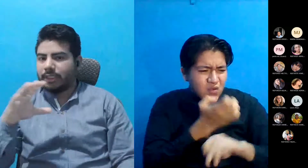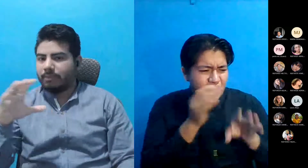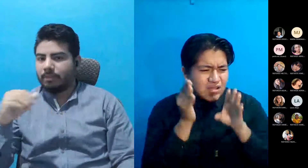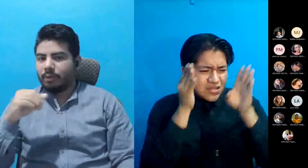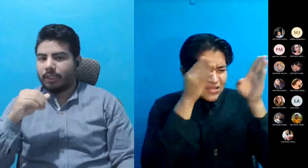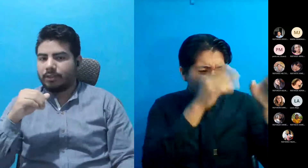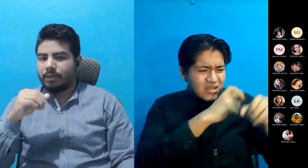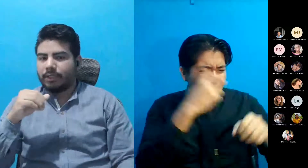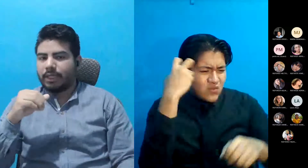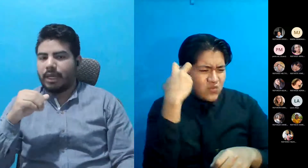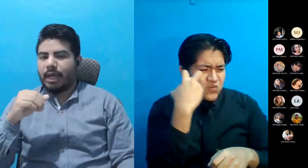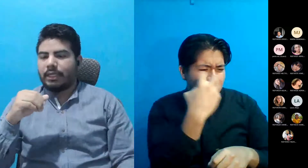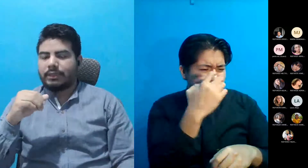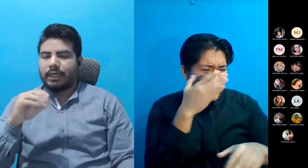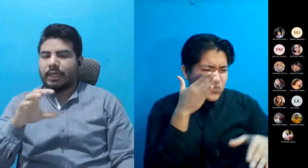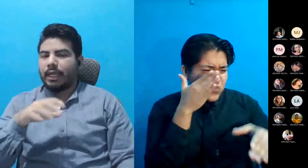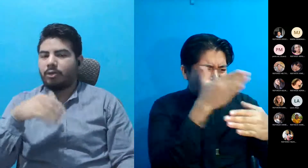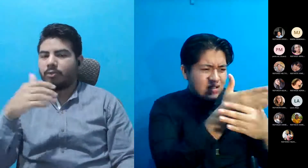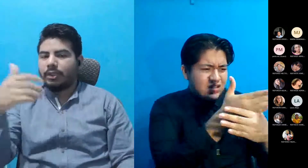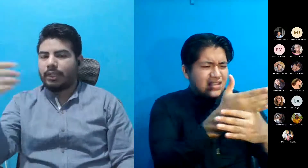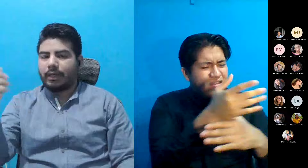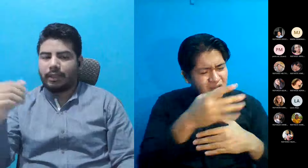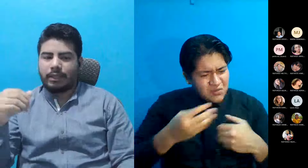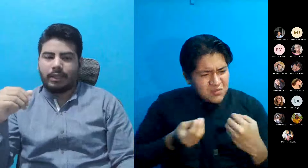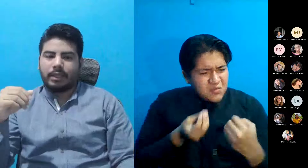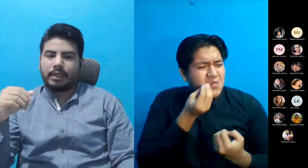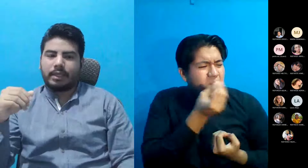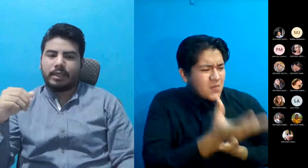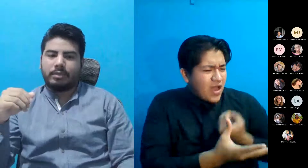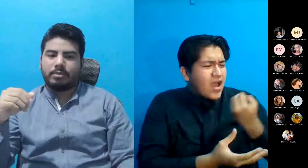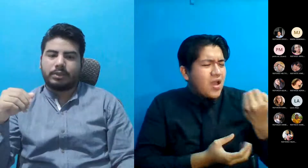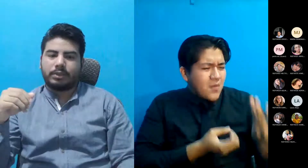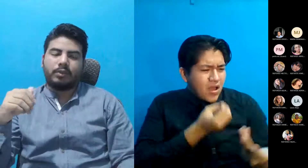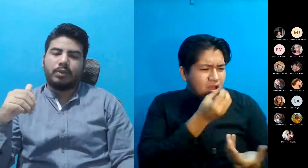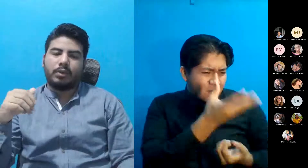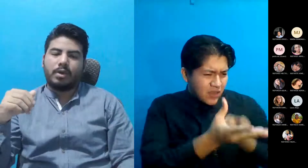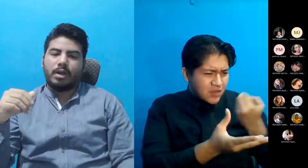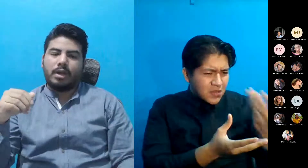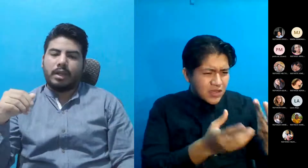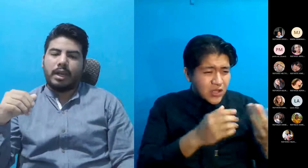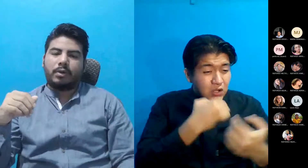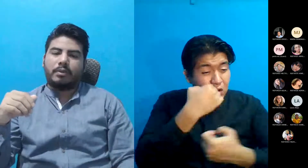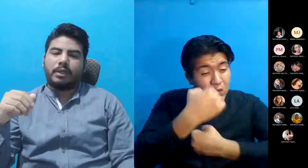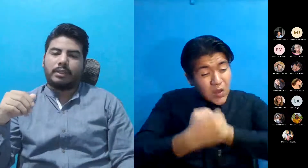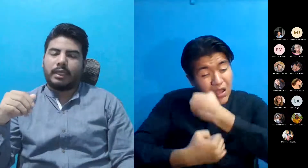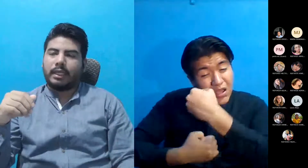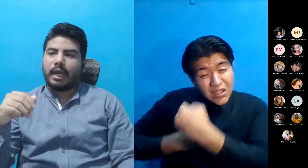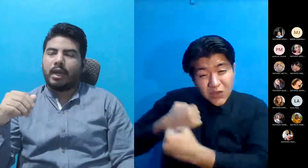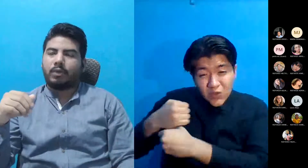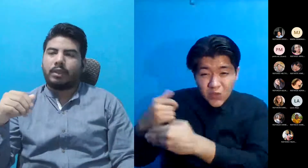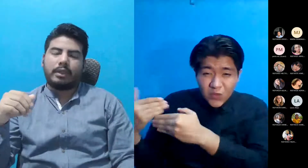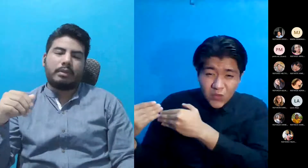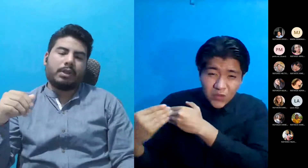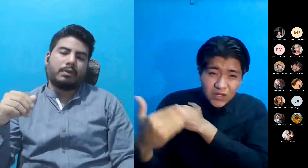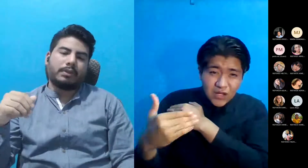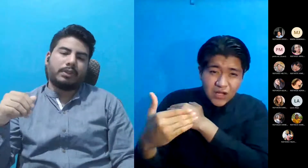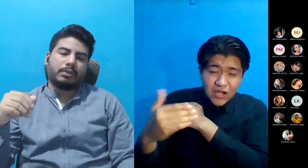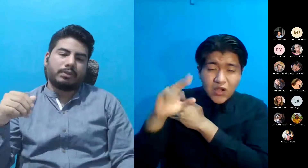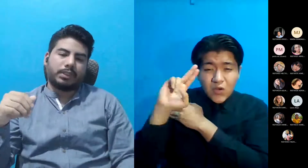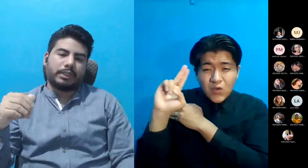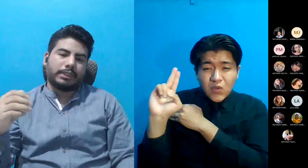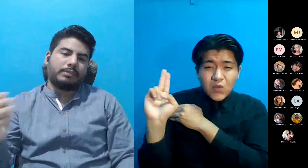hizo muchísimas aportaciones hasta que años más tarde pues se fundó la Universidad de Gallaudet